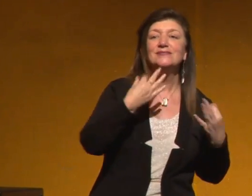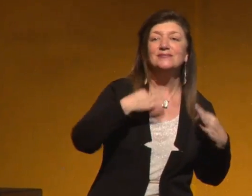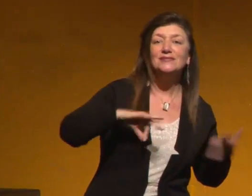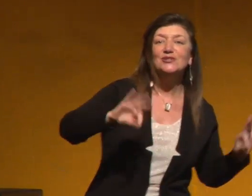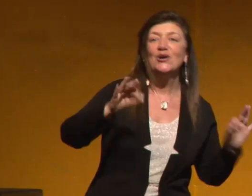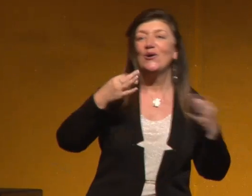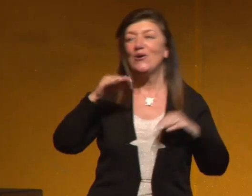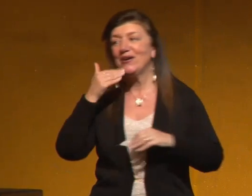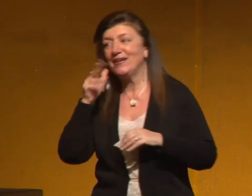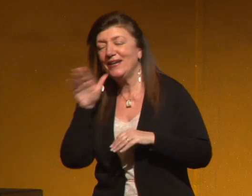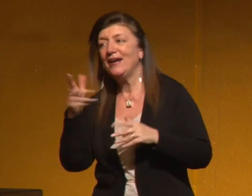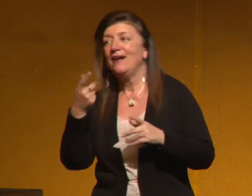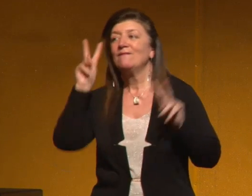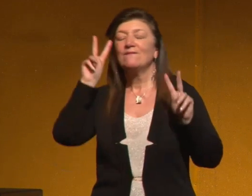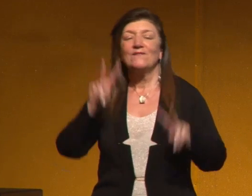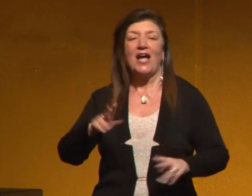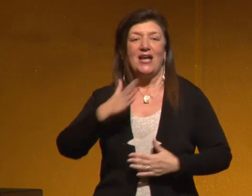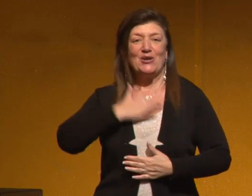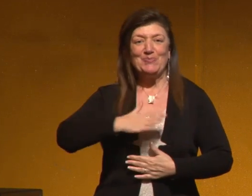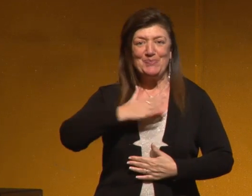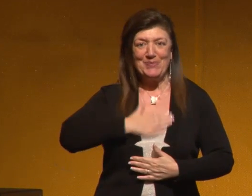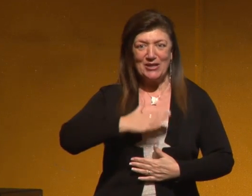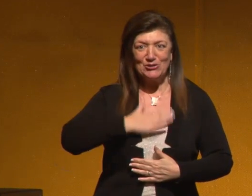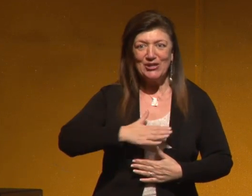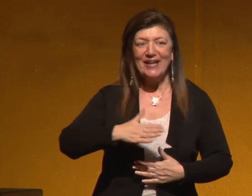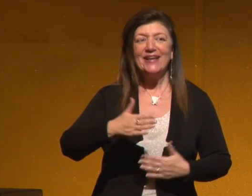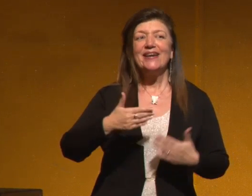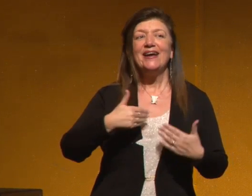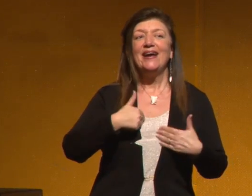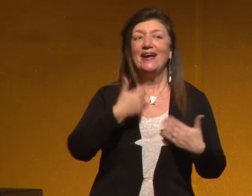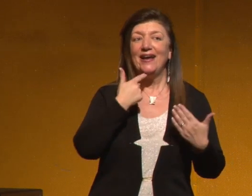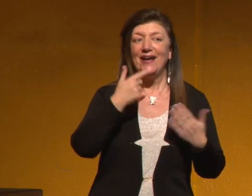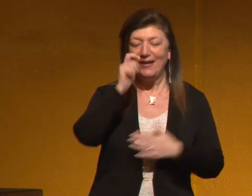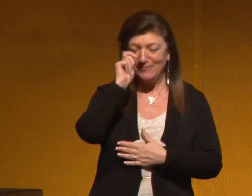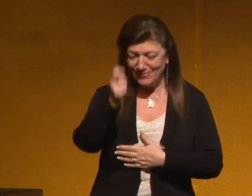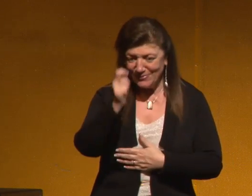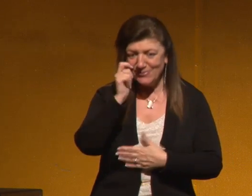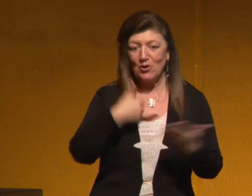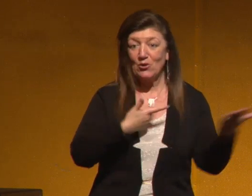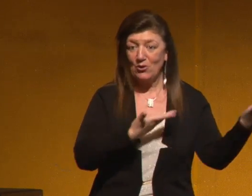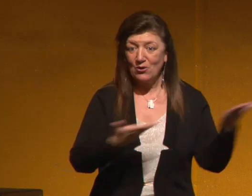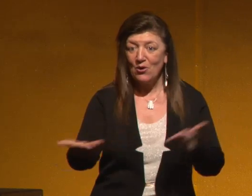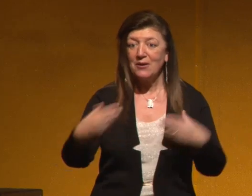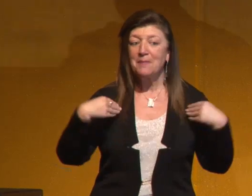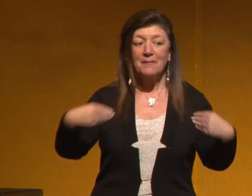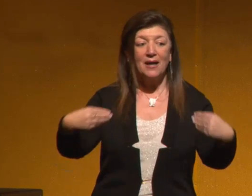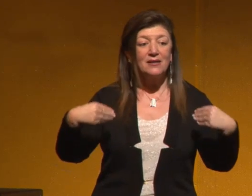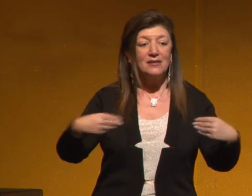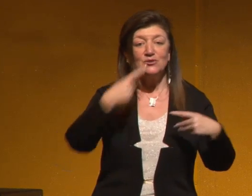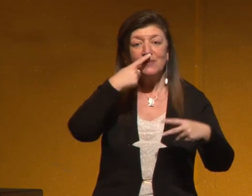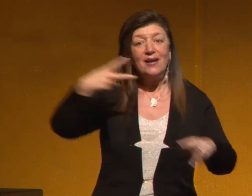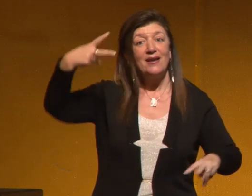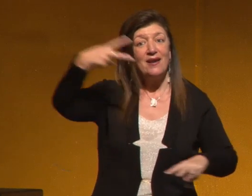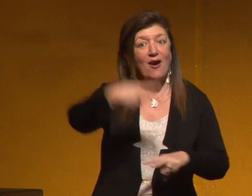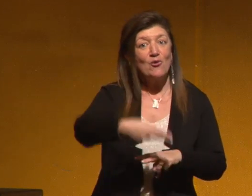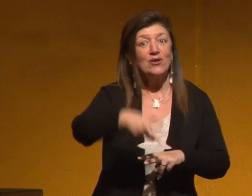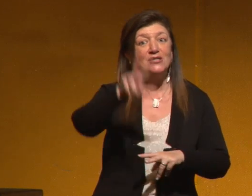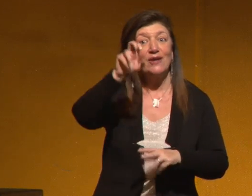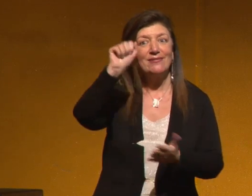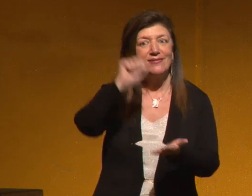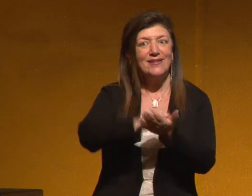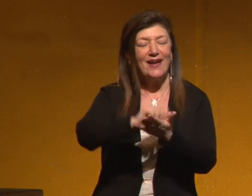vero piacere e un onore poter partecipare a questa inaugurazione della trentesima edizione